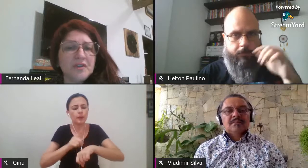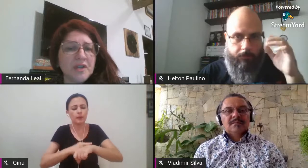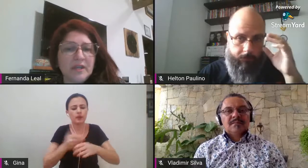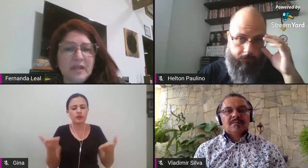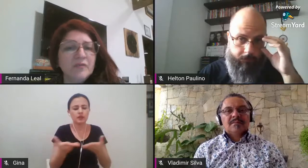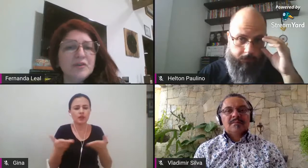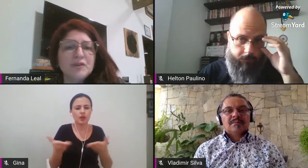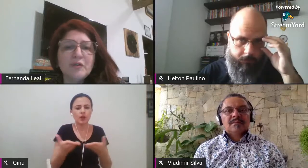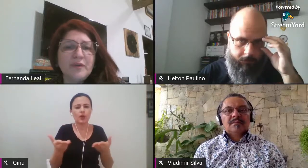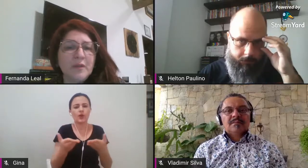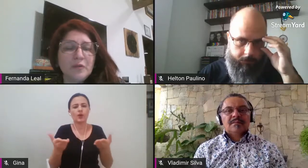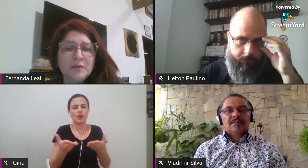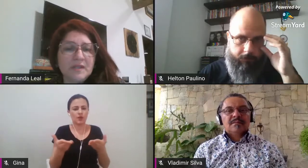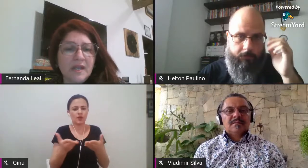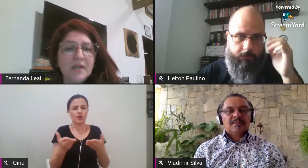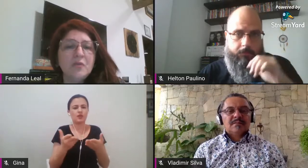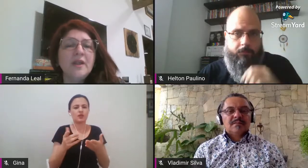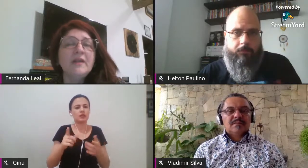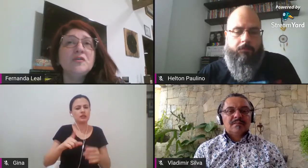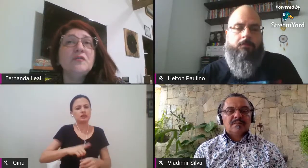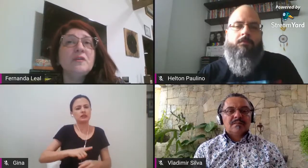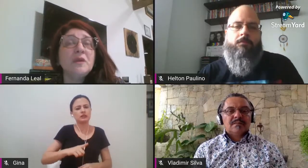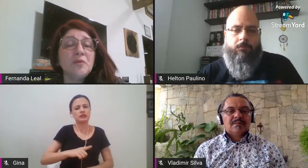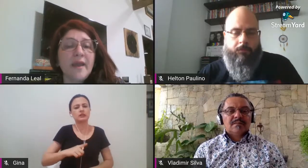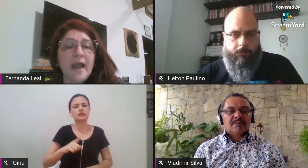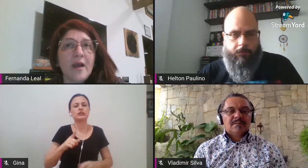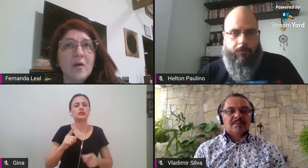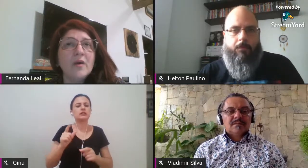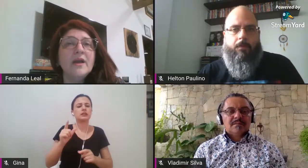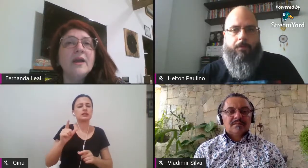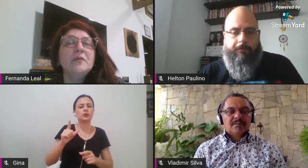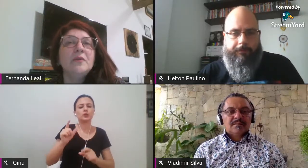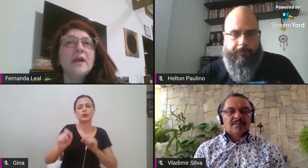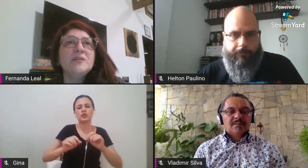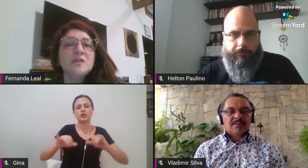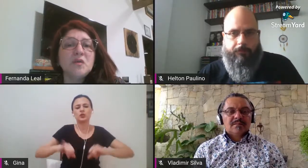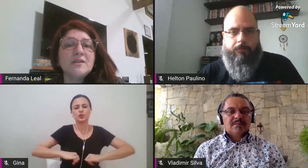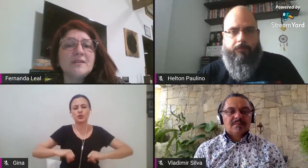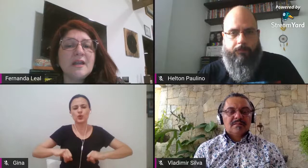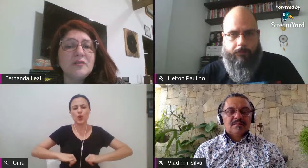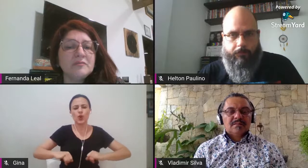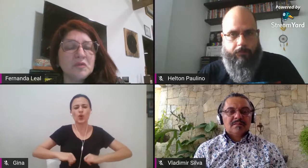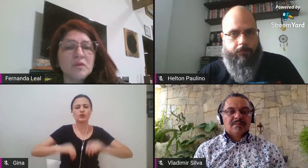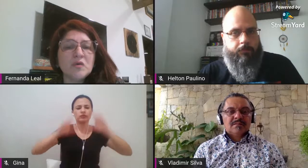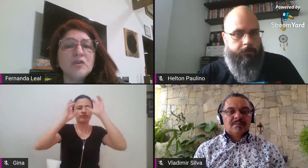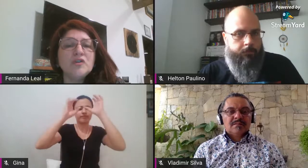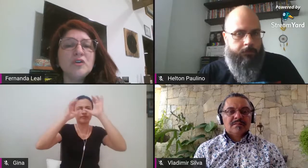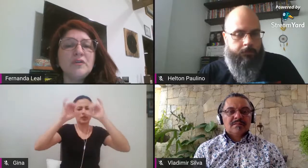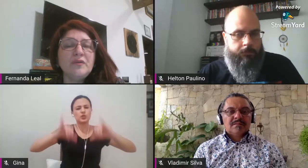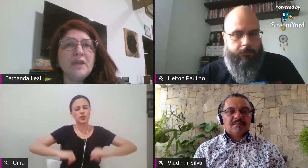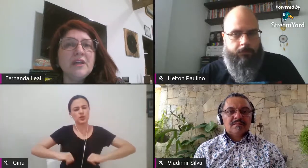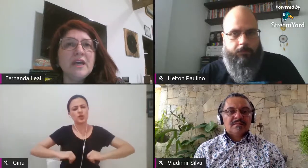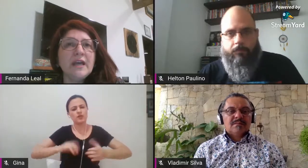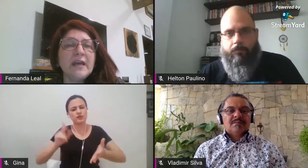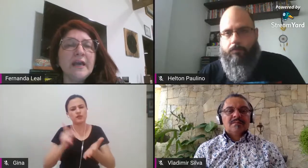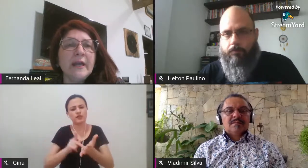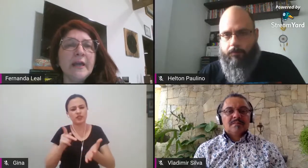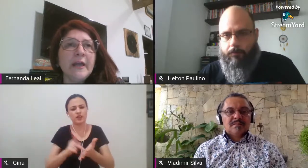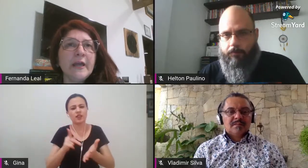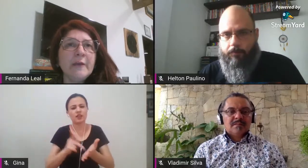aspectos subjetivos de sofrimento psíquico, né, sofrimento real, né, as pessoas tendo suas condições de